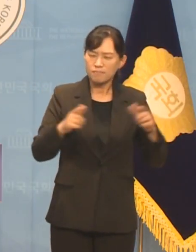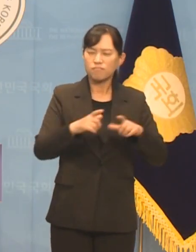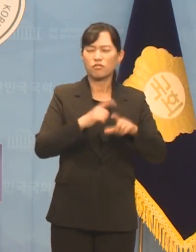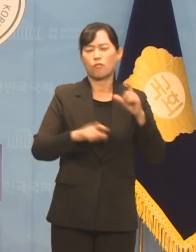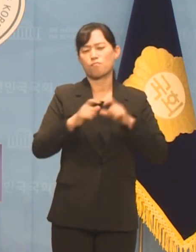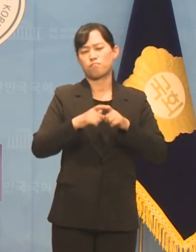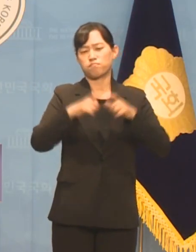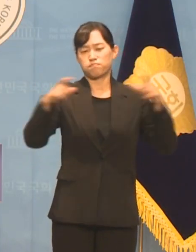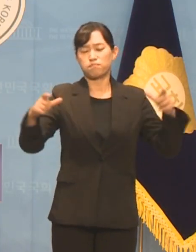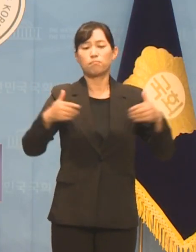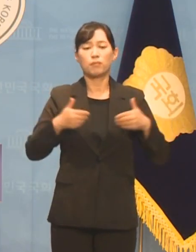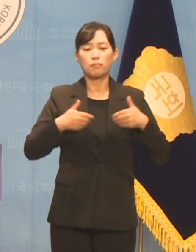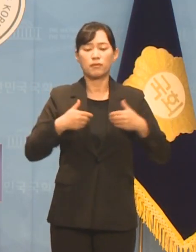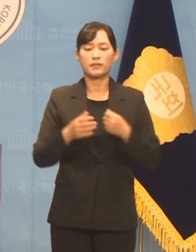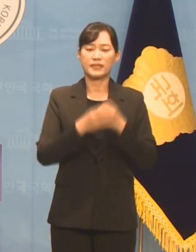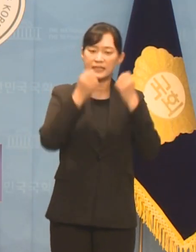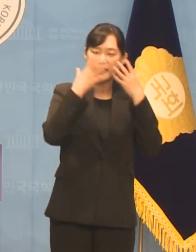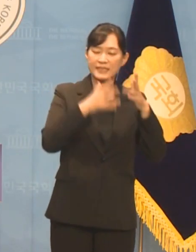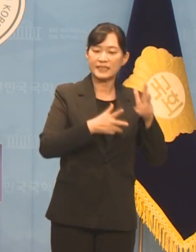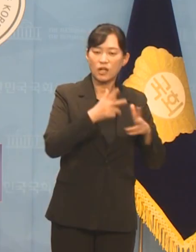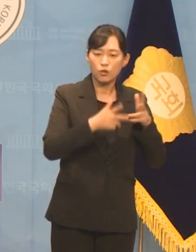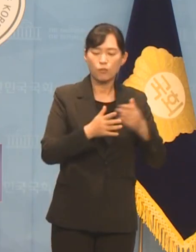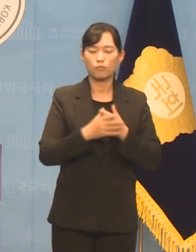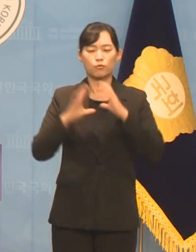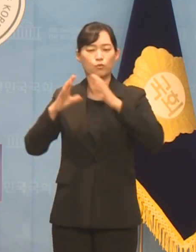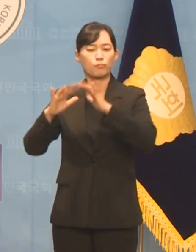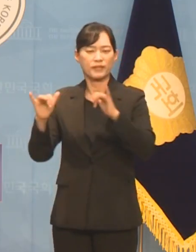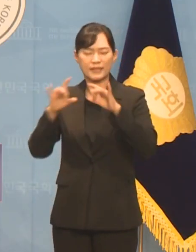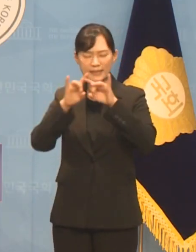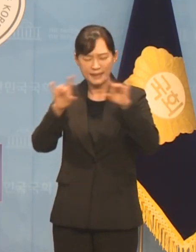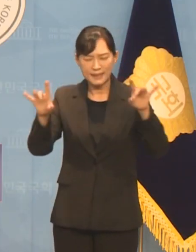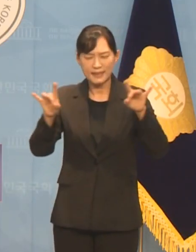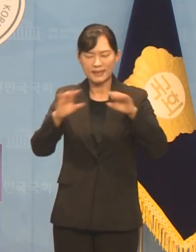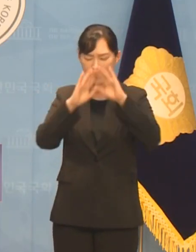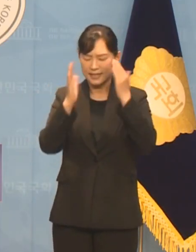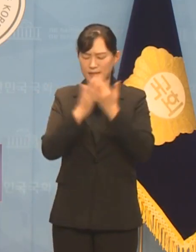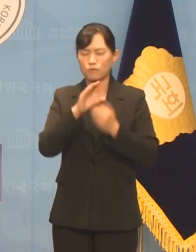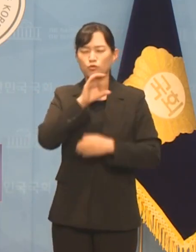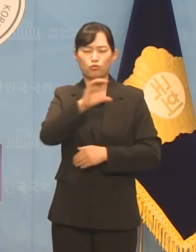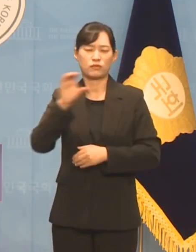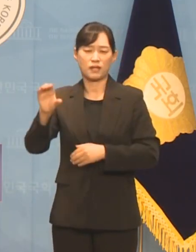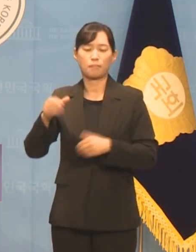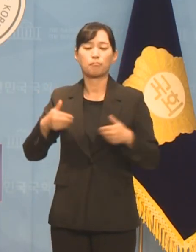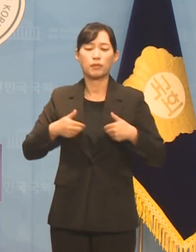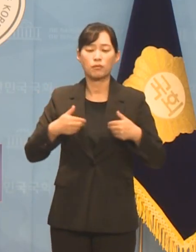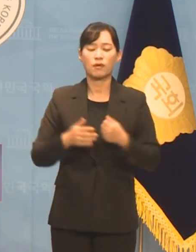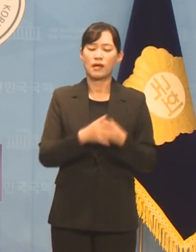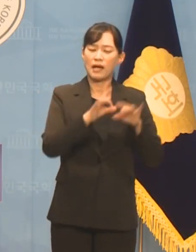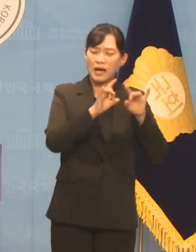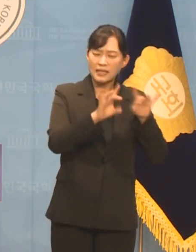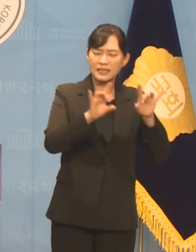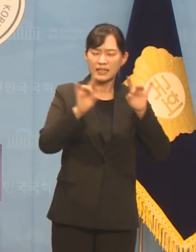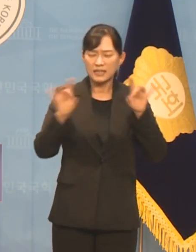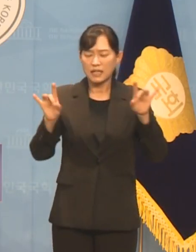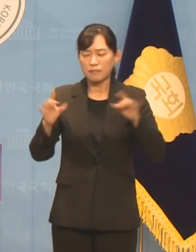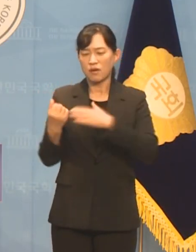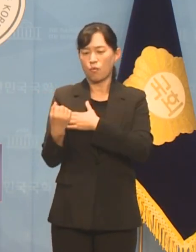합니다. 신산업에 국민 개개인에 과감하게 투자해야 합니다. 국민 한 사람 한 사람의